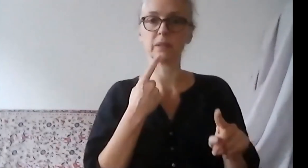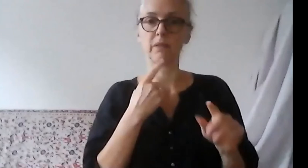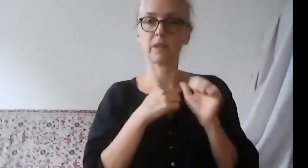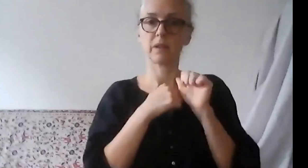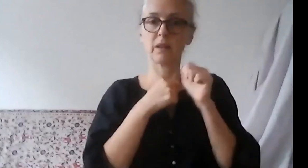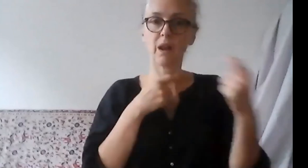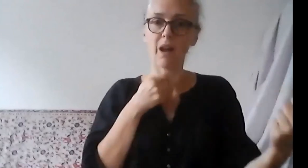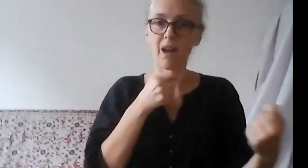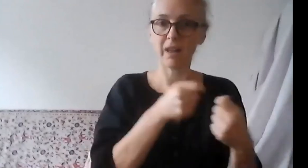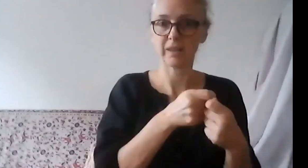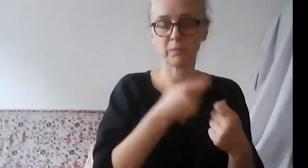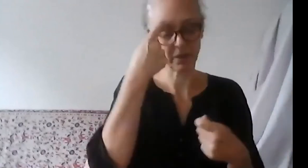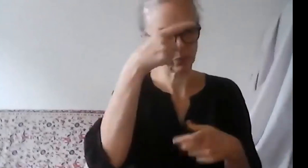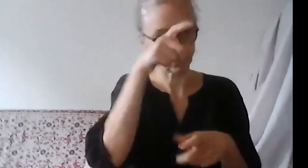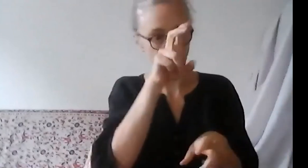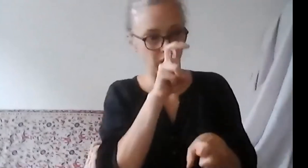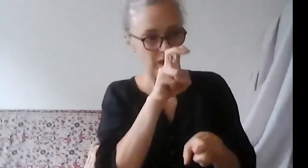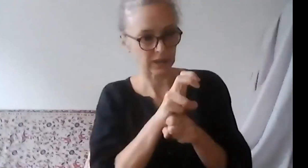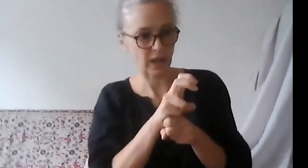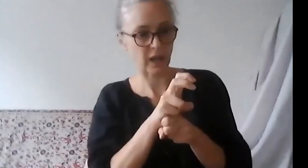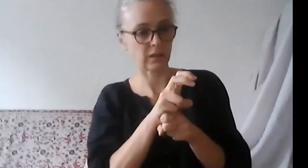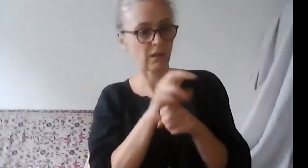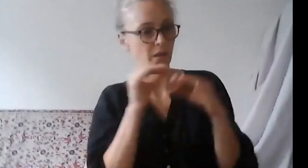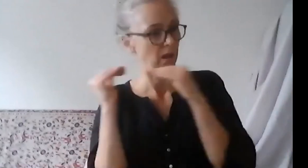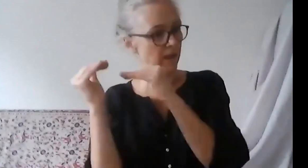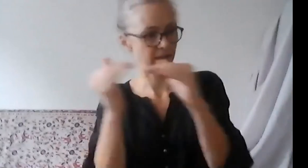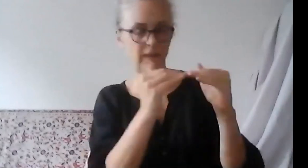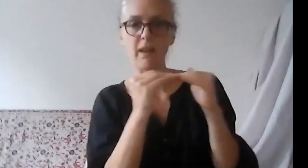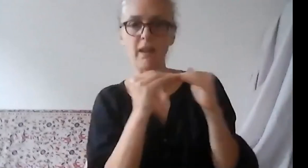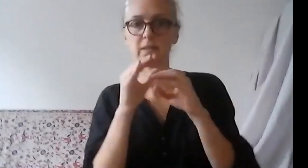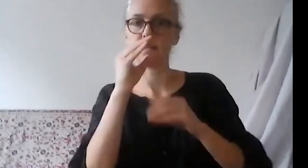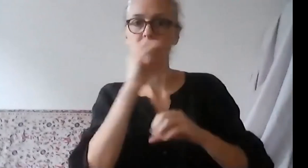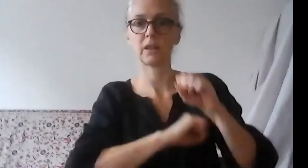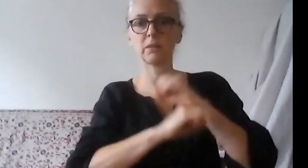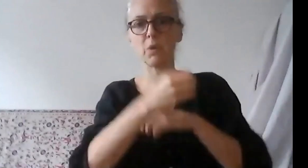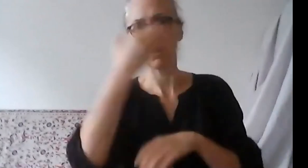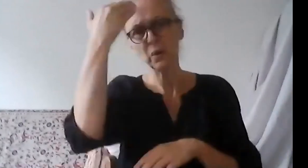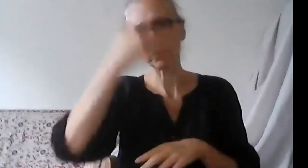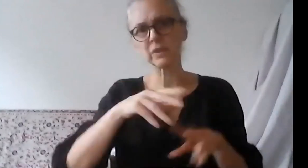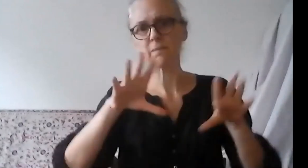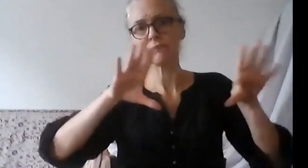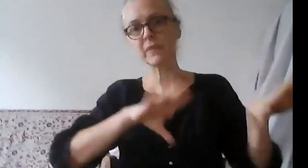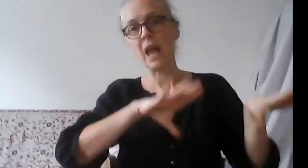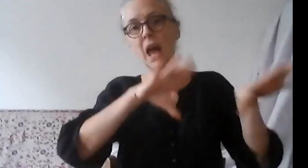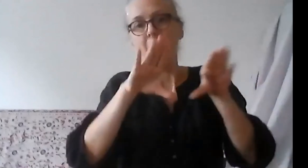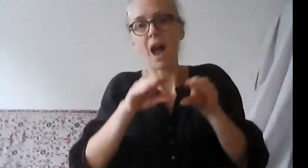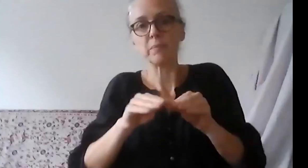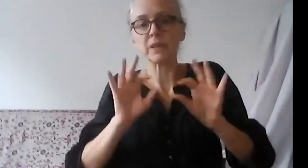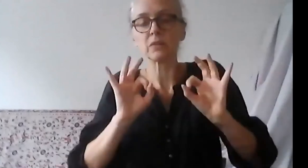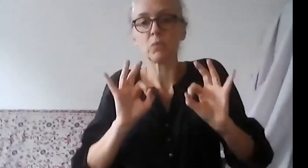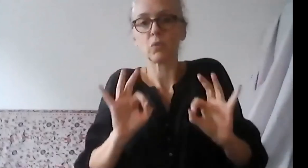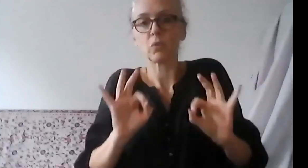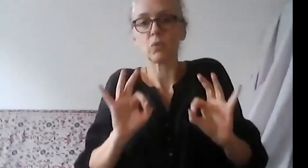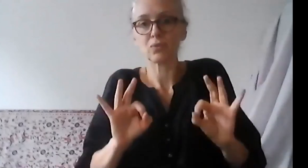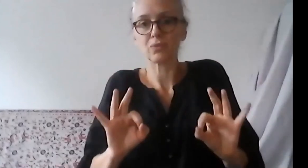maintien, pour assurer l'égalité de traitement. Tout le monde connaît l'aménagement raisonnable, donc il est temps peut-être effectivement